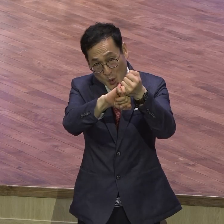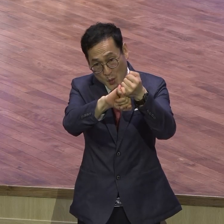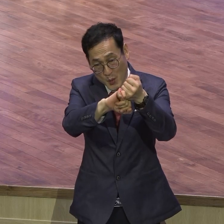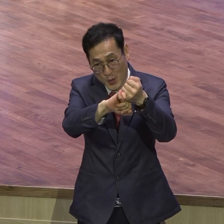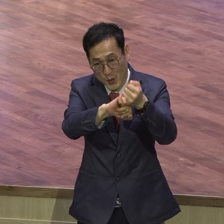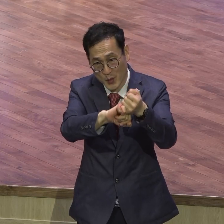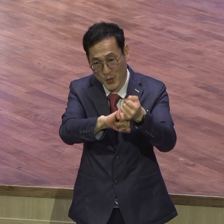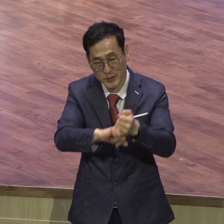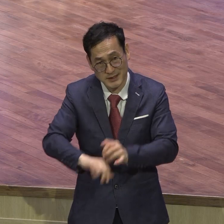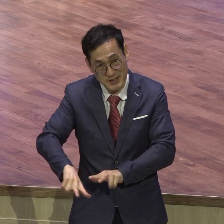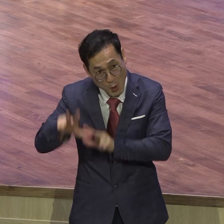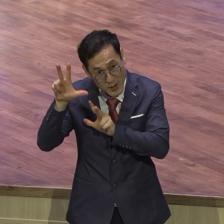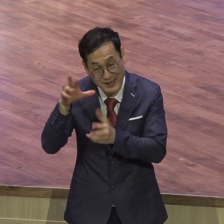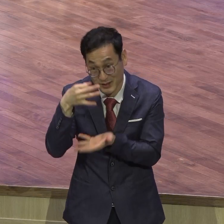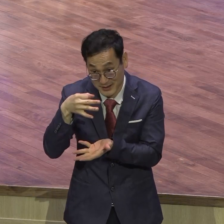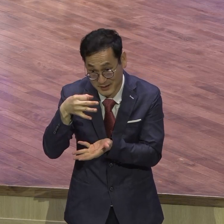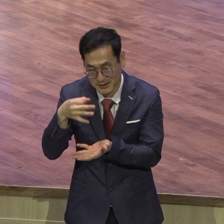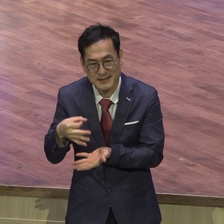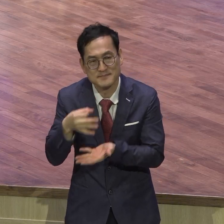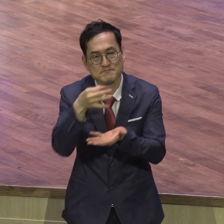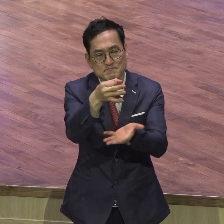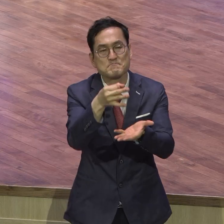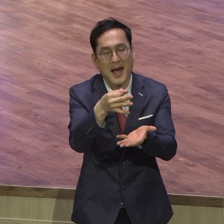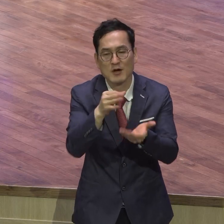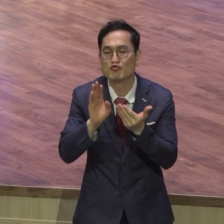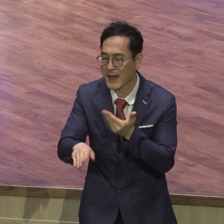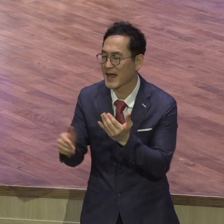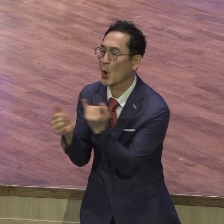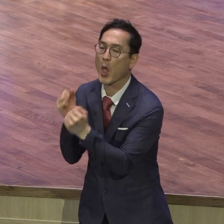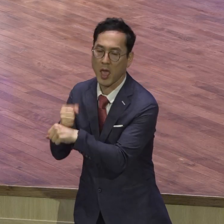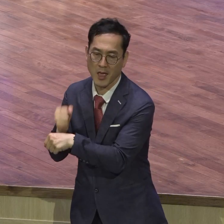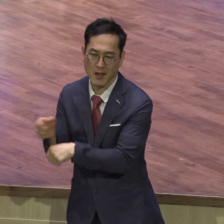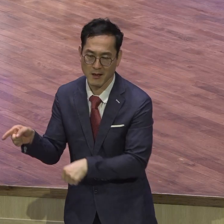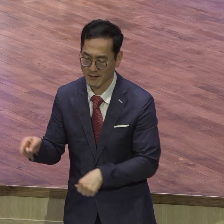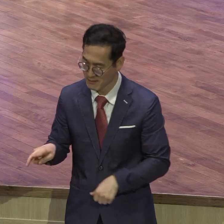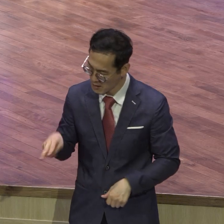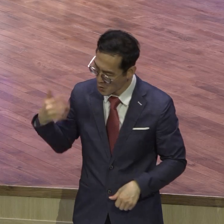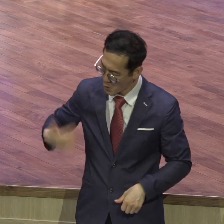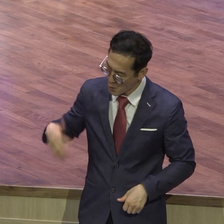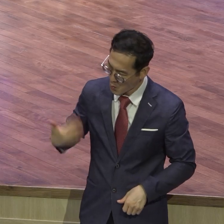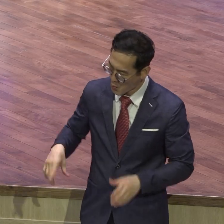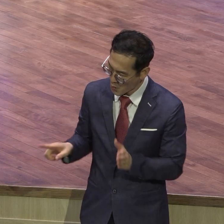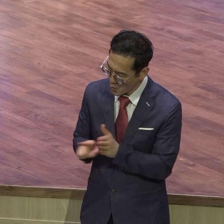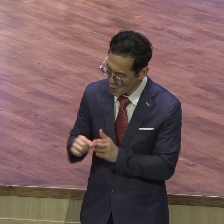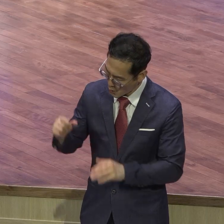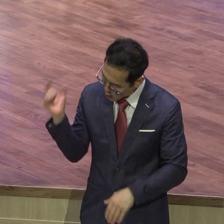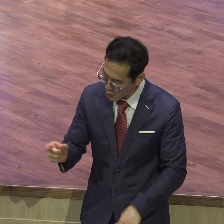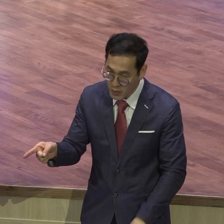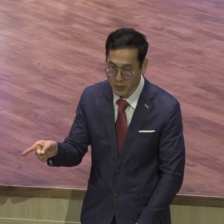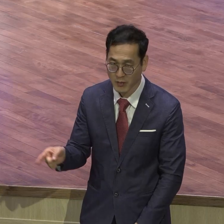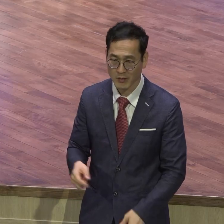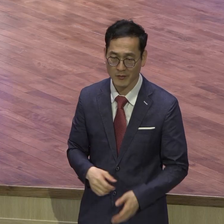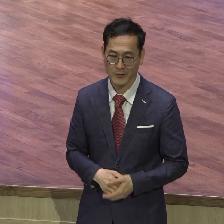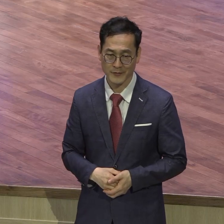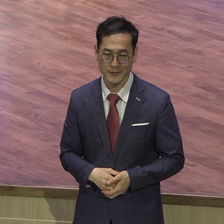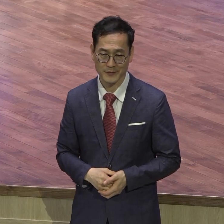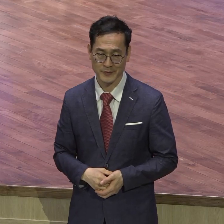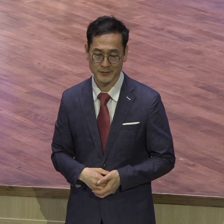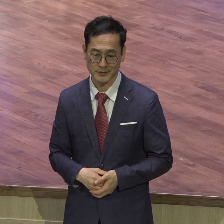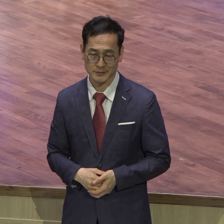하나님 앞에 드리고 하겠다는 거 그 청년들이 믿음이 대단하죠 저는 오늘